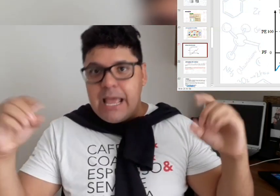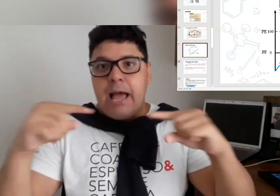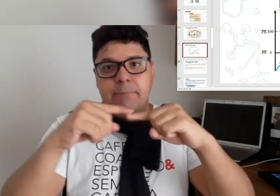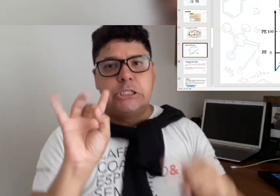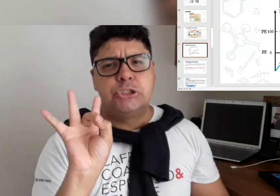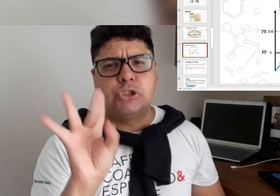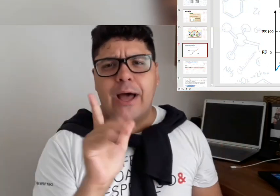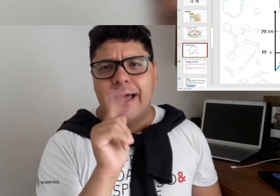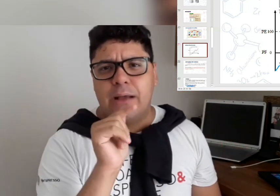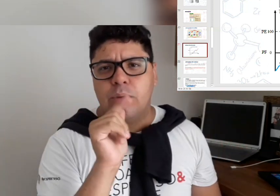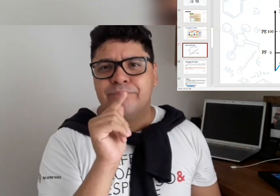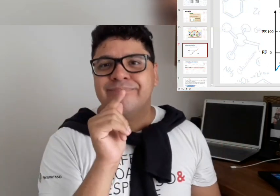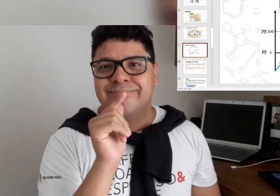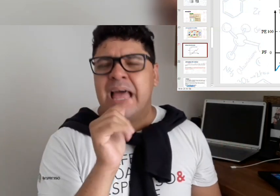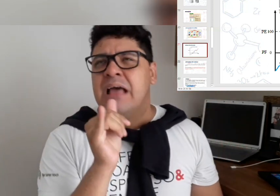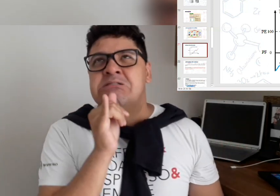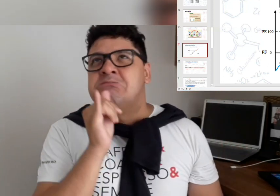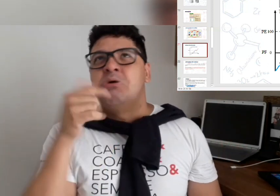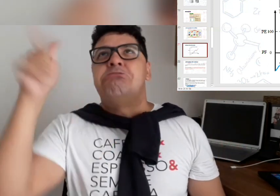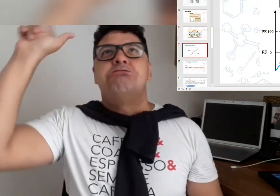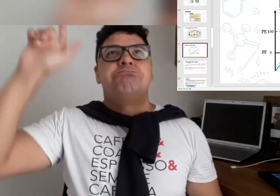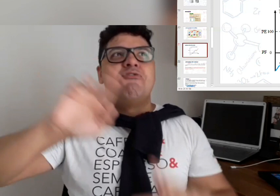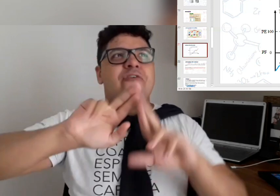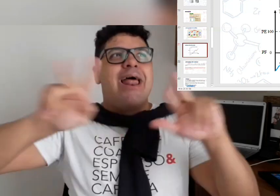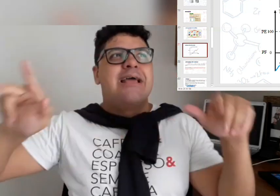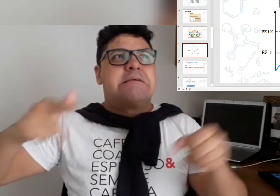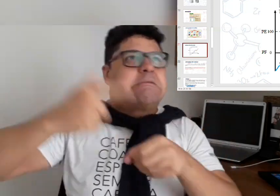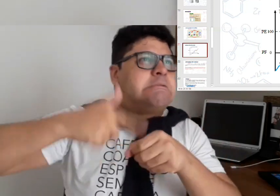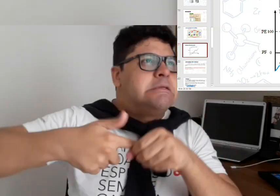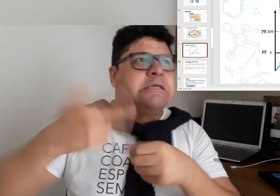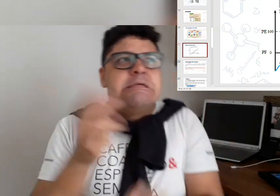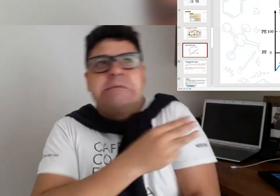consegue definir, a gente consegue